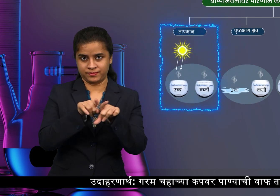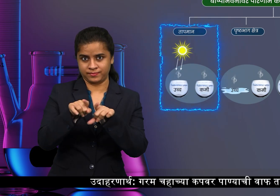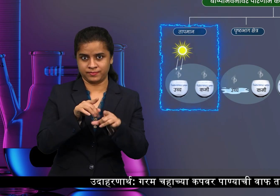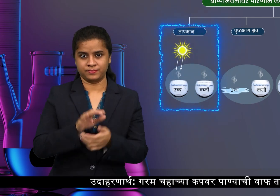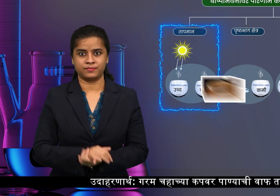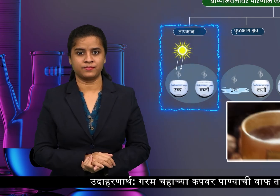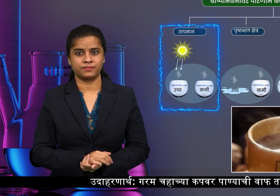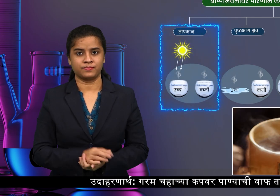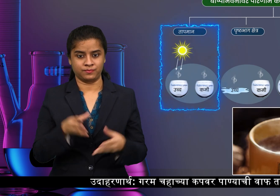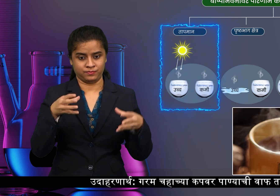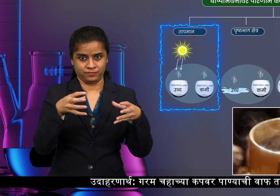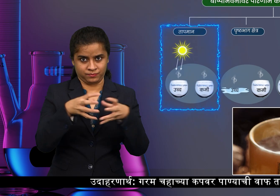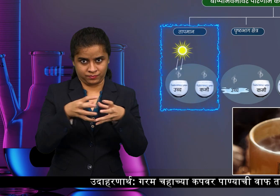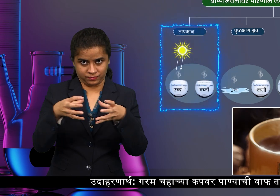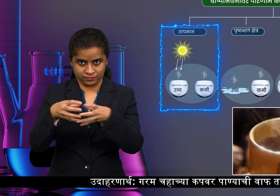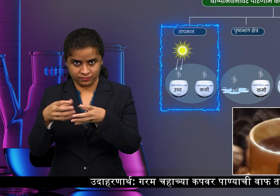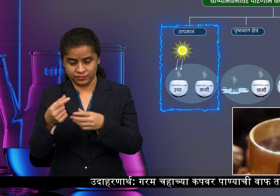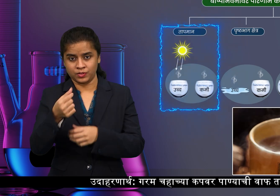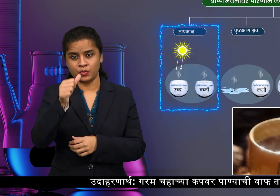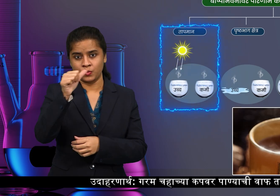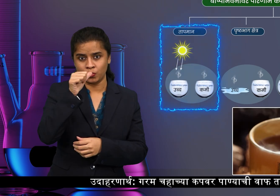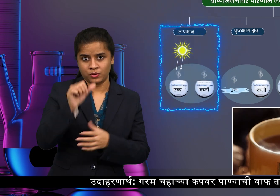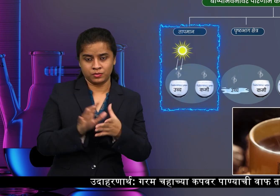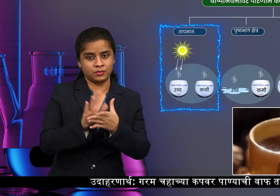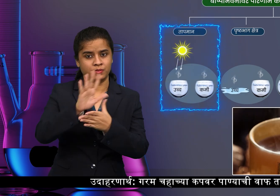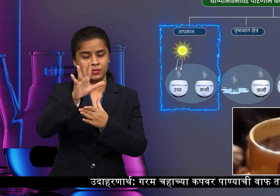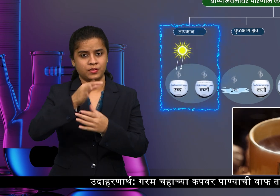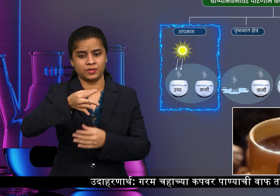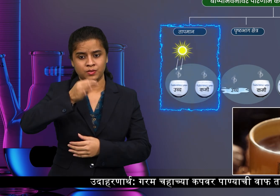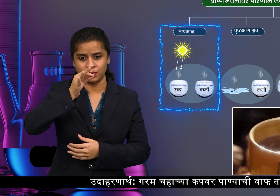उदाहरणार्थ, गरम चहाच्या कपावर पाण्याची वाफ तयार होते.